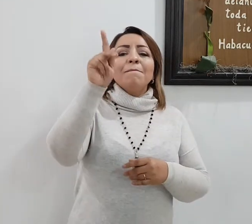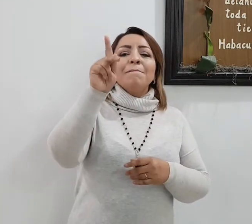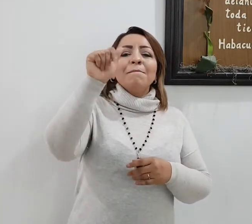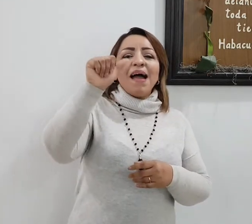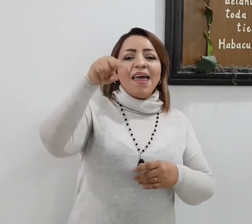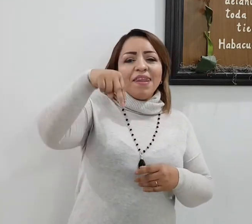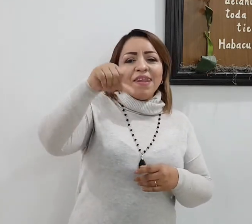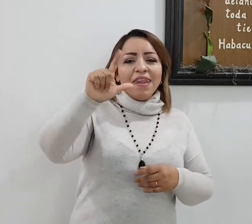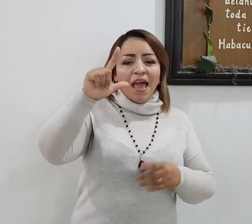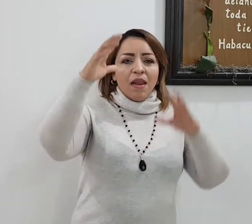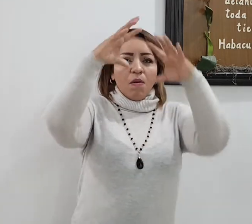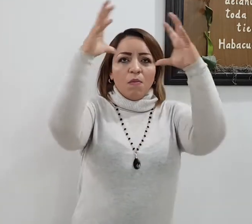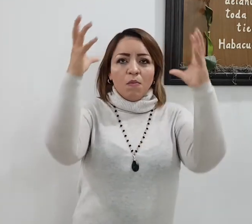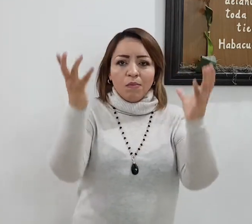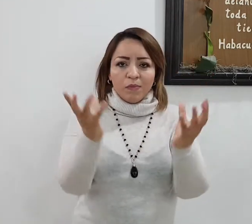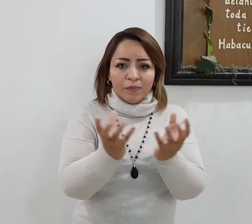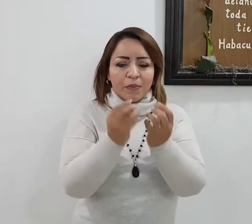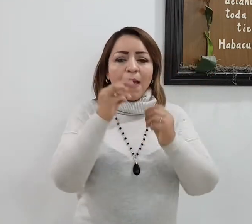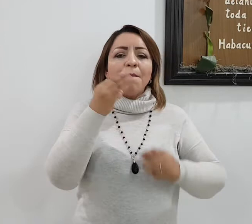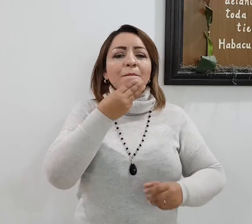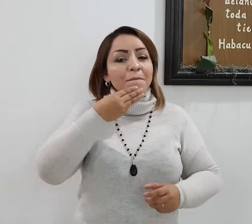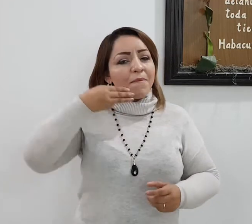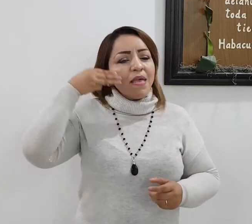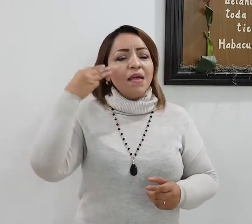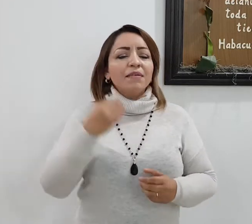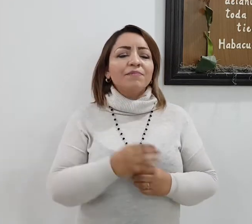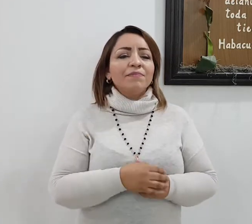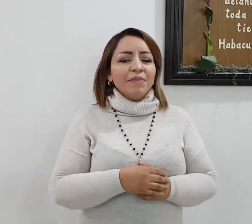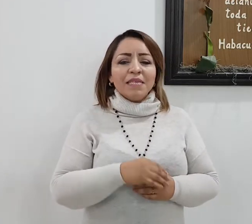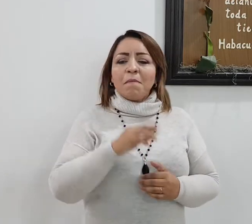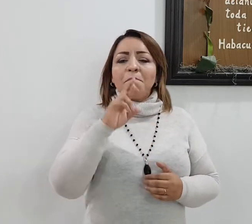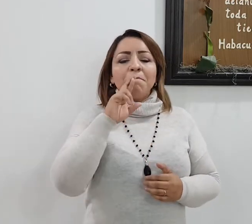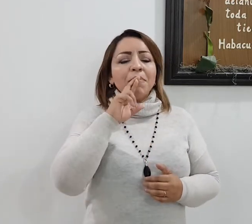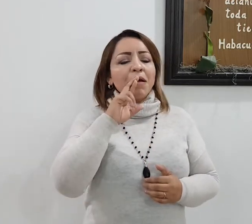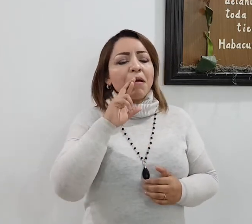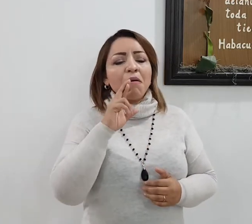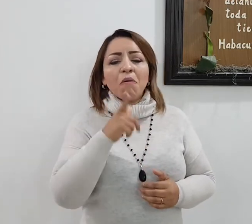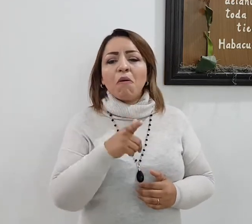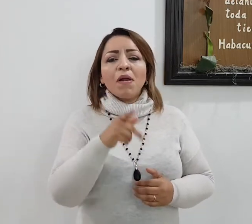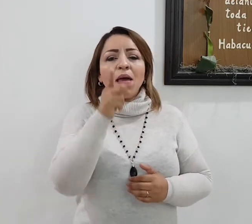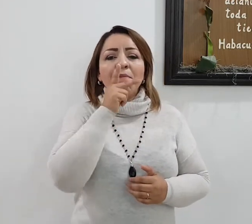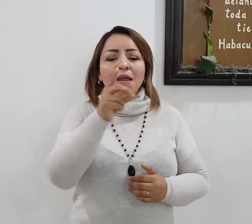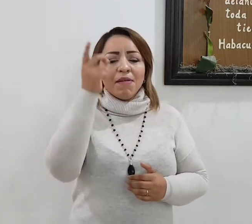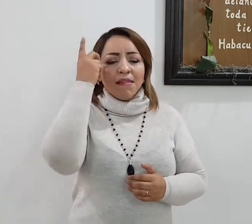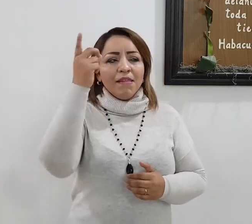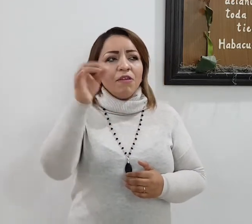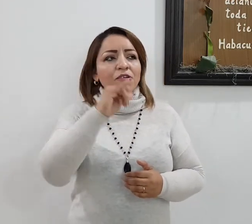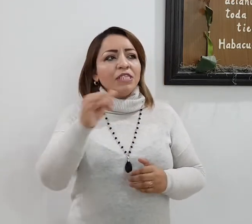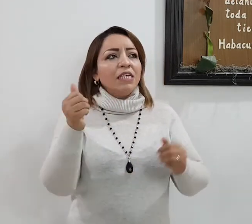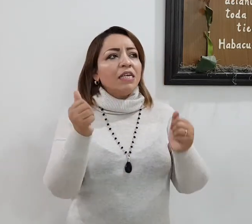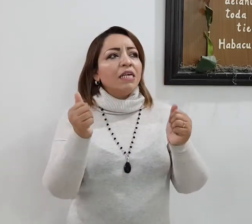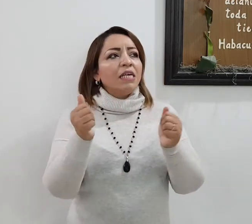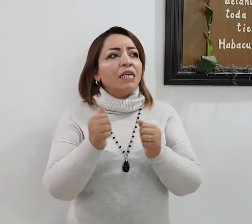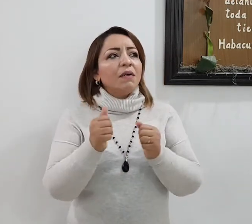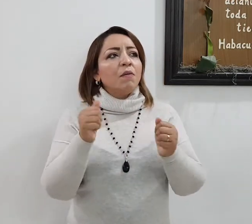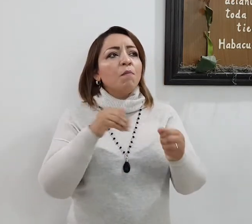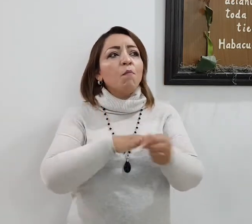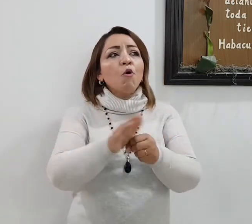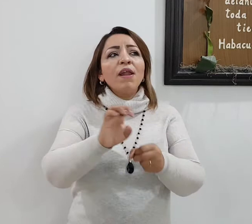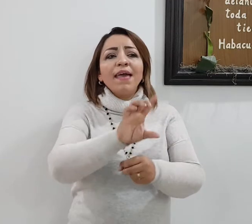que el oro. Y dice el versículo 11: por ellas queda advertido tu siervo, quien las obedece. ¿Qué